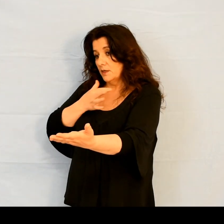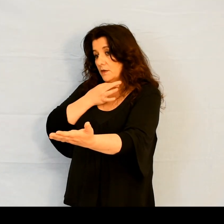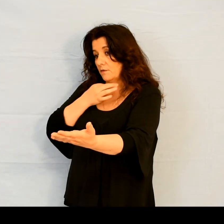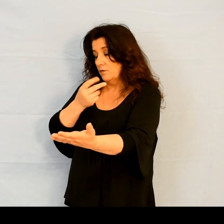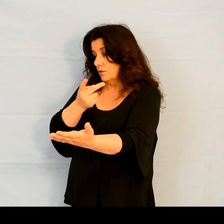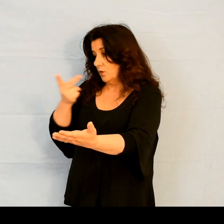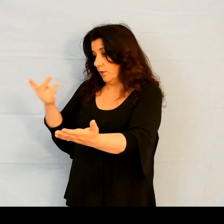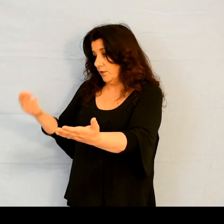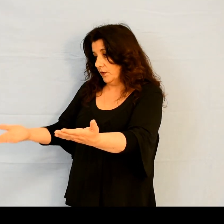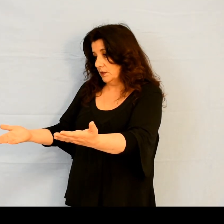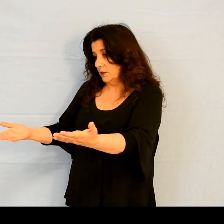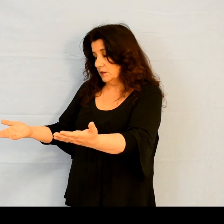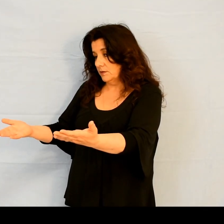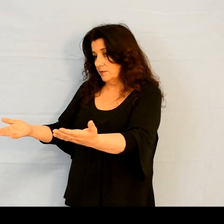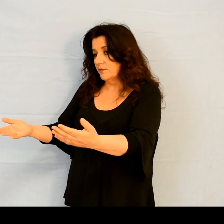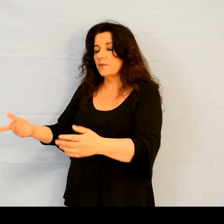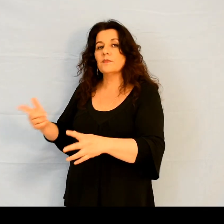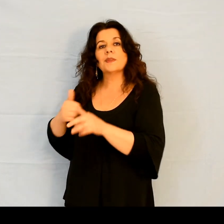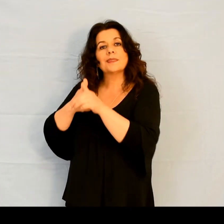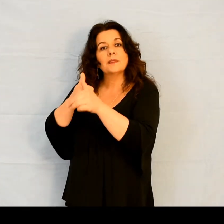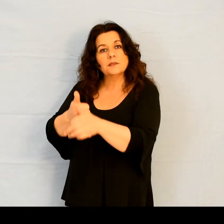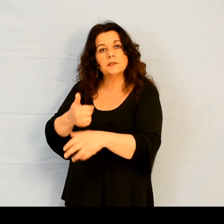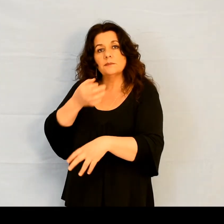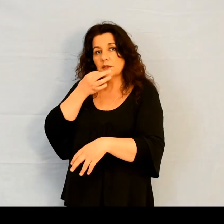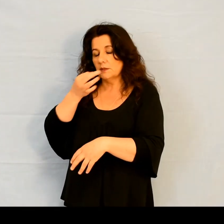Puis il dit au disciple, « Voici ta mère. »